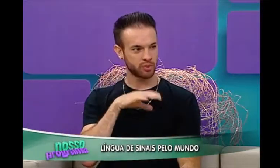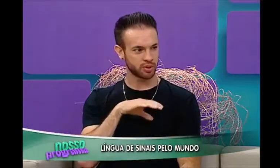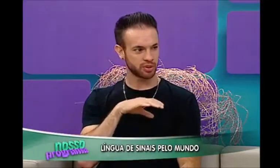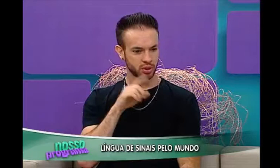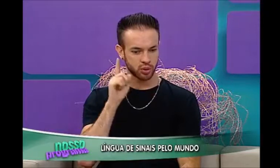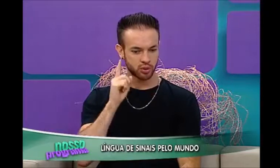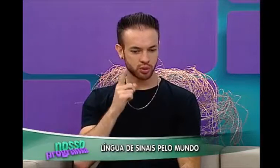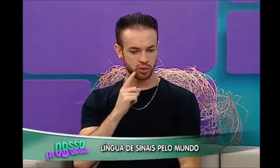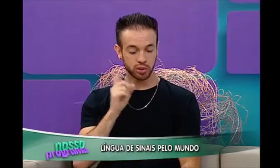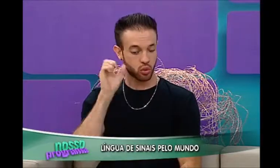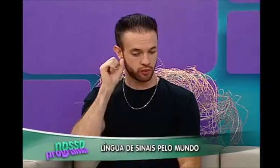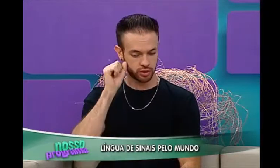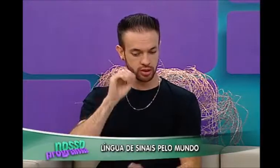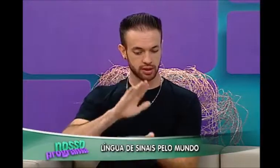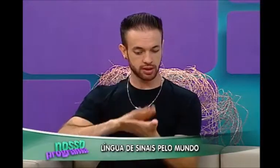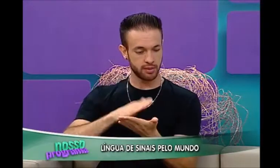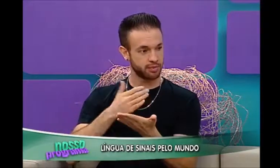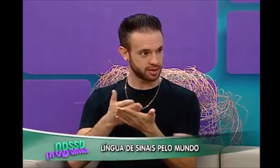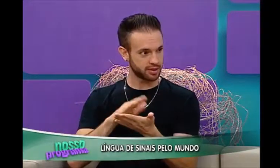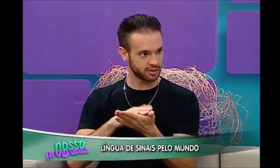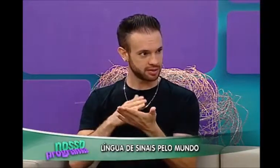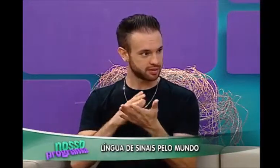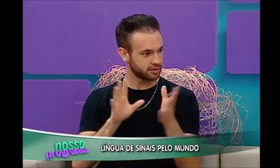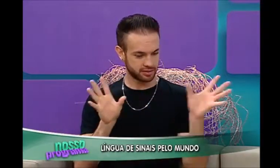ouvinte fala português, né?